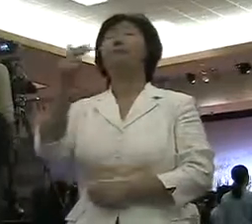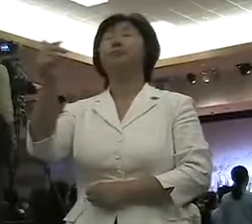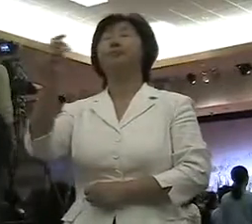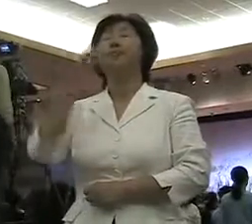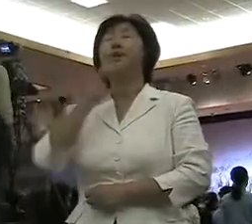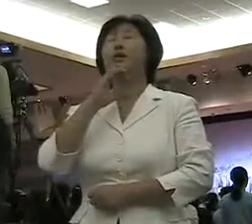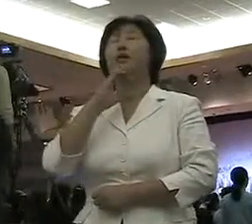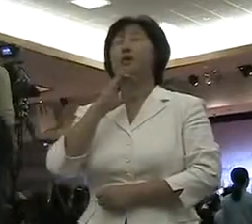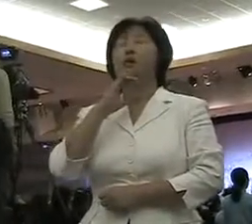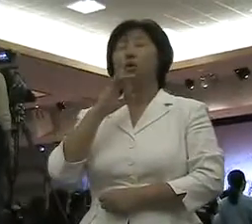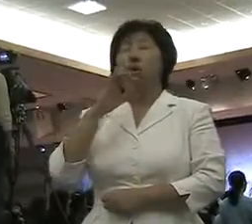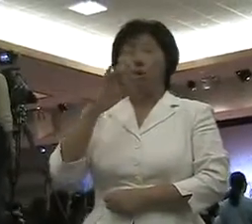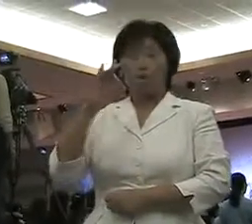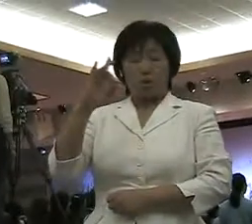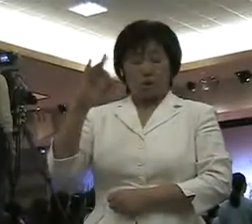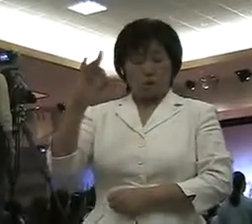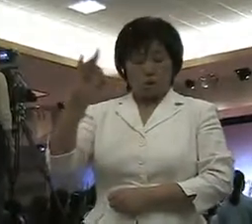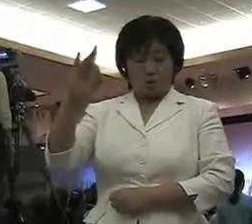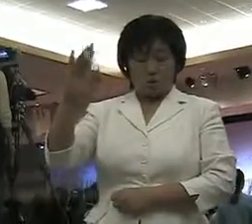사랑